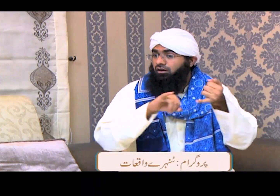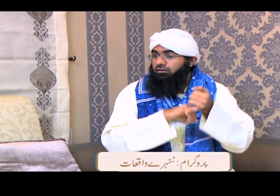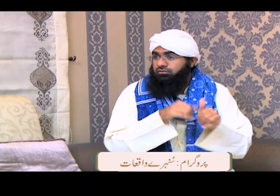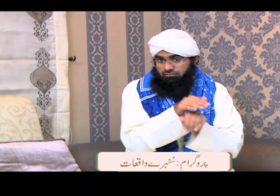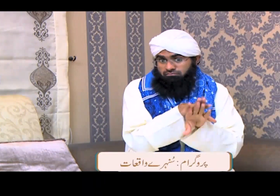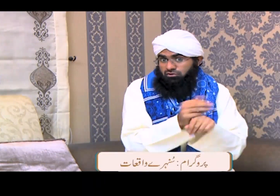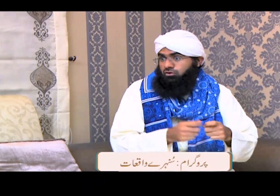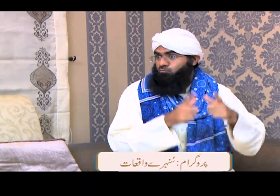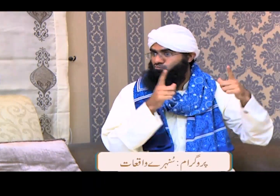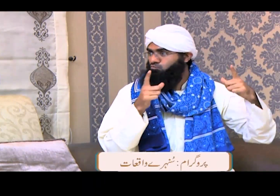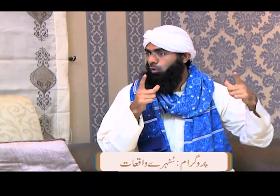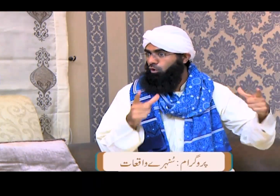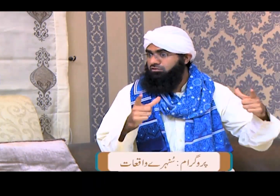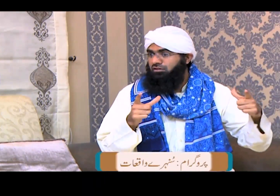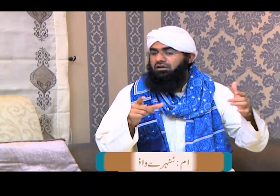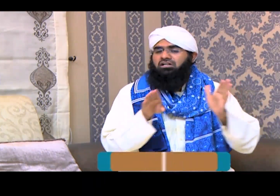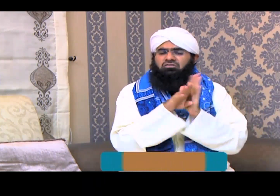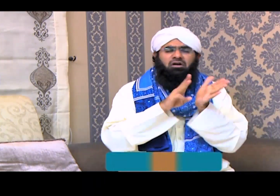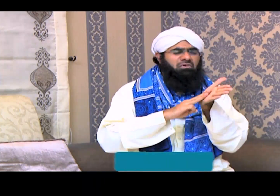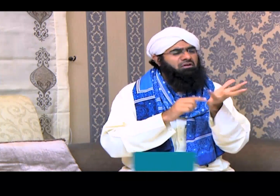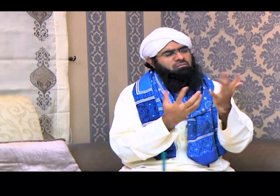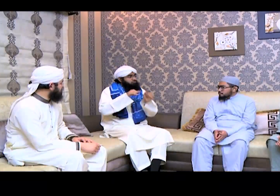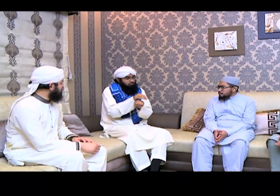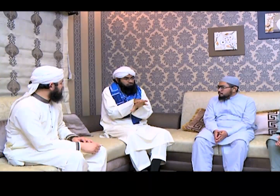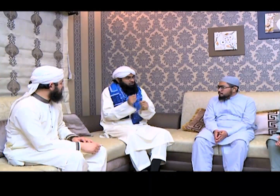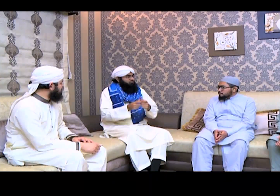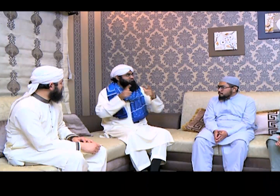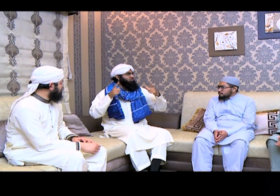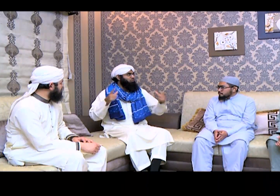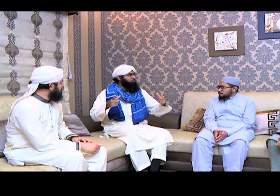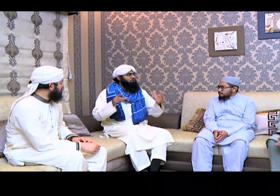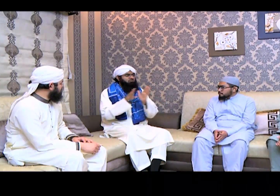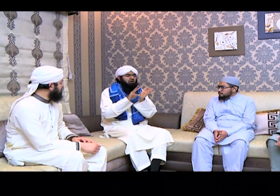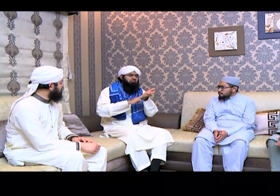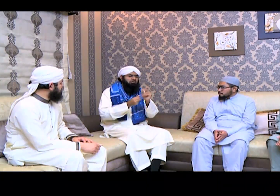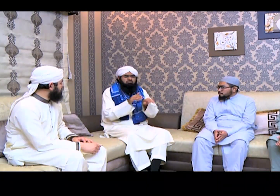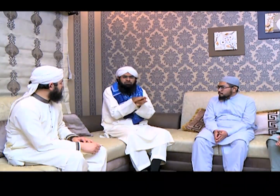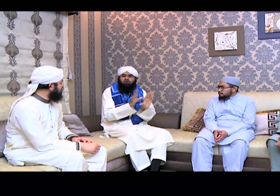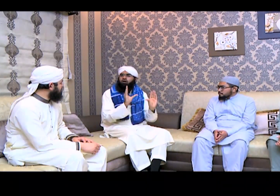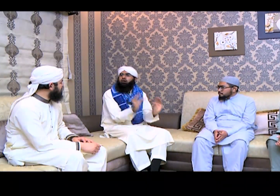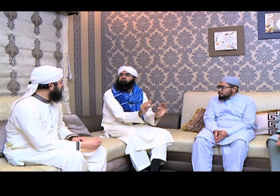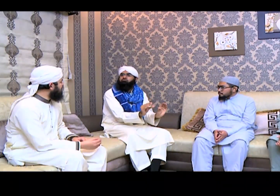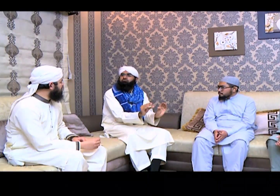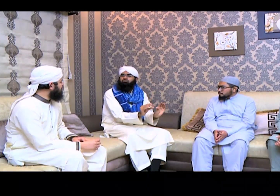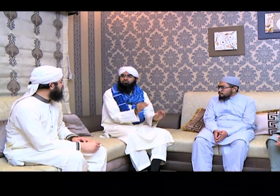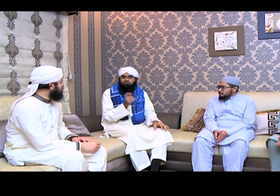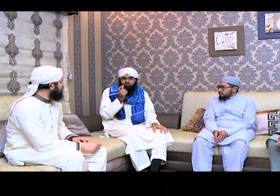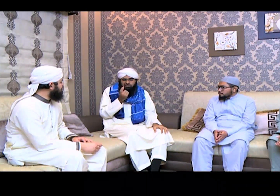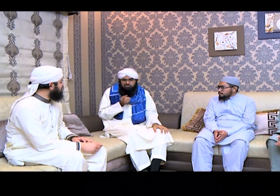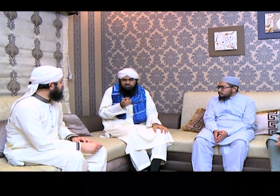مچھلیاں آتی تھیں اور دوسرے دنوں میں نہیں آتی تھیں۔ شیطان نے ان لوگوں کو یہ وسوسہ ڈالا کہ سمندر سے کچھ نالیاں